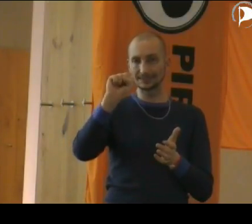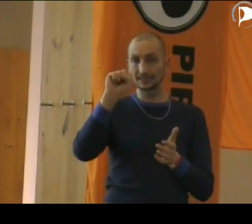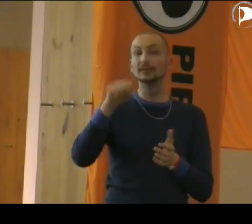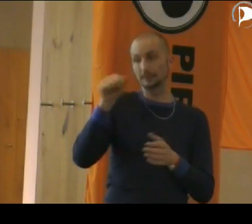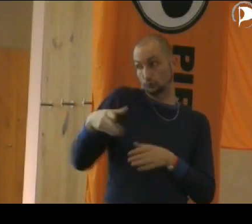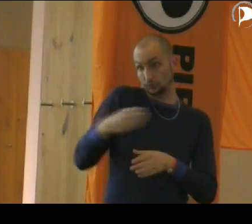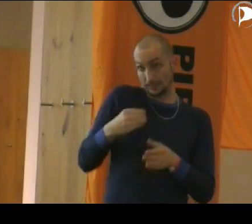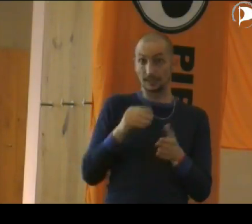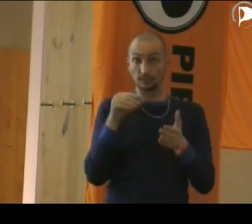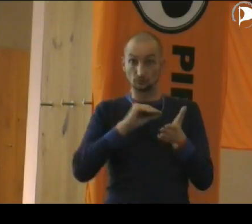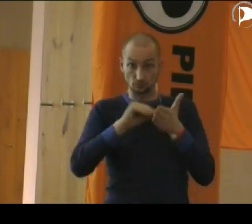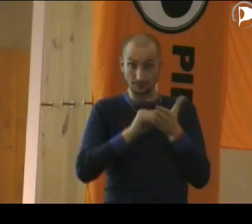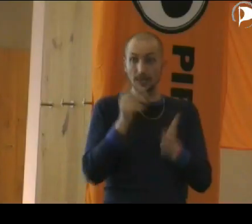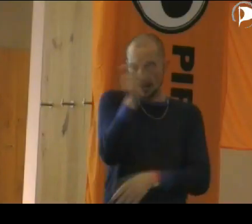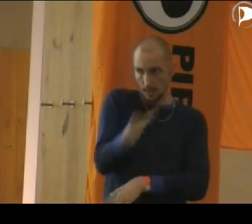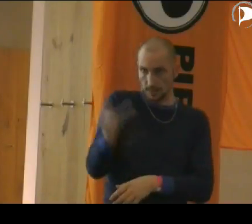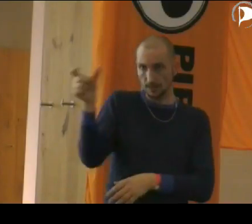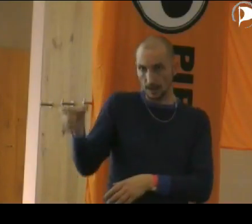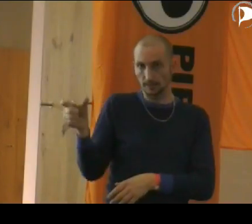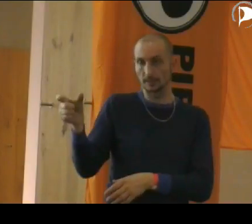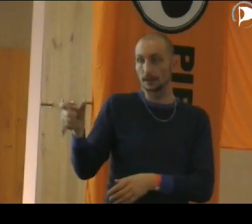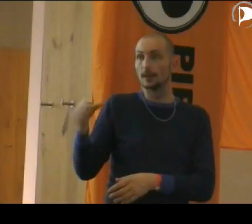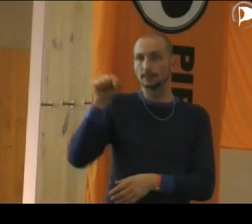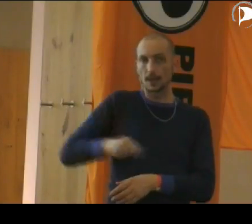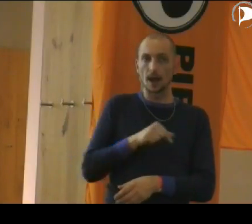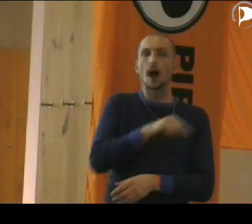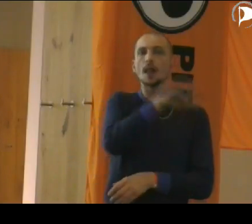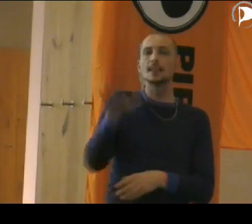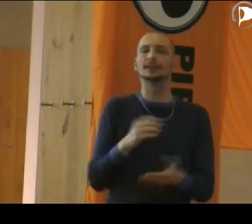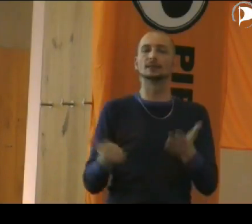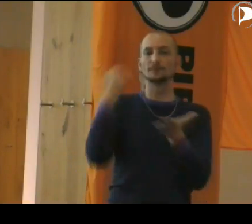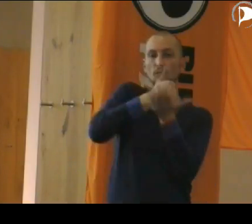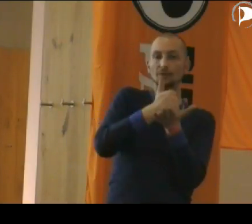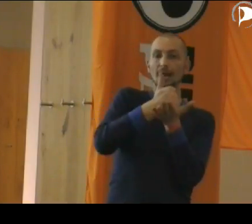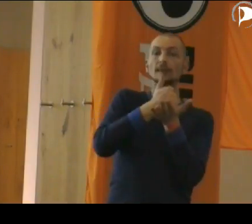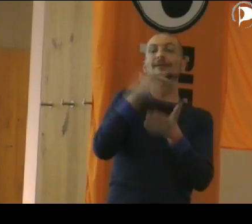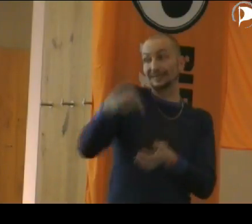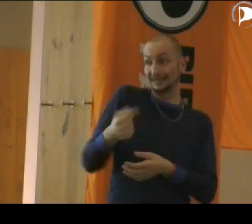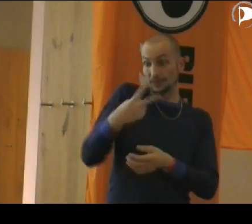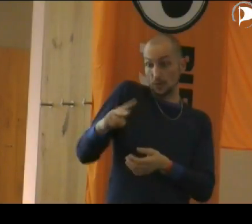und habe die kandidaten für den landesvorstand die letzten zwei monate vorgestellt